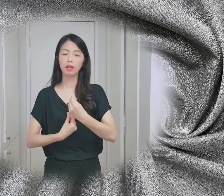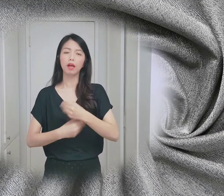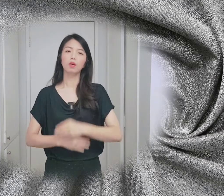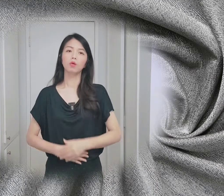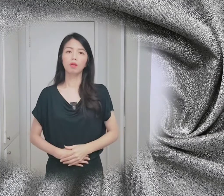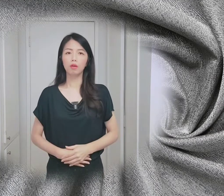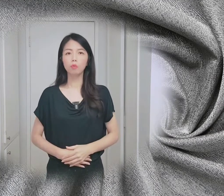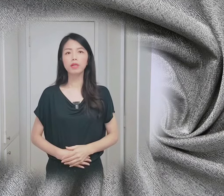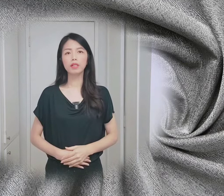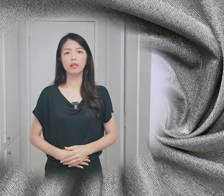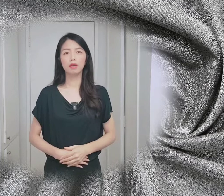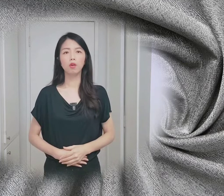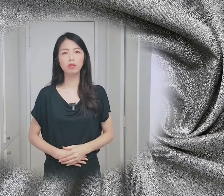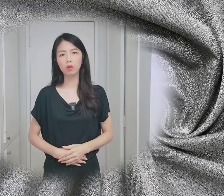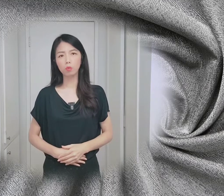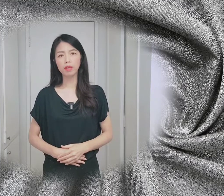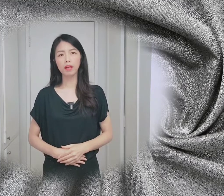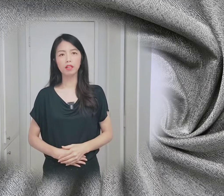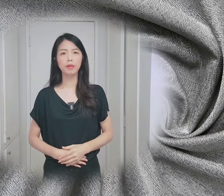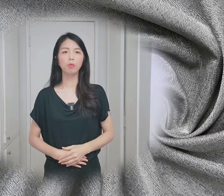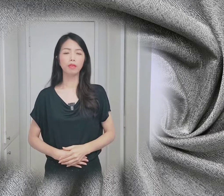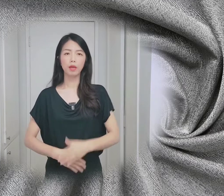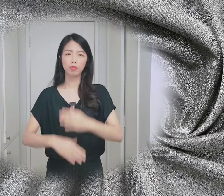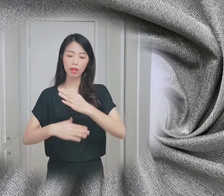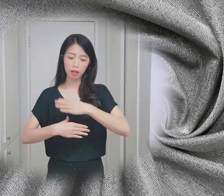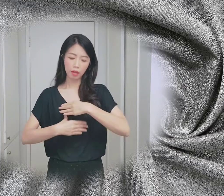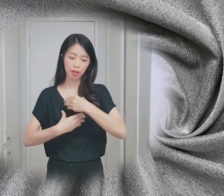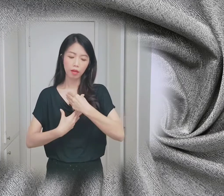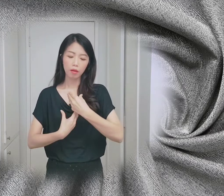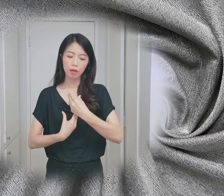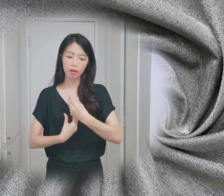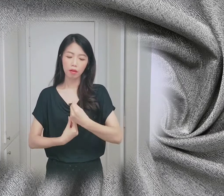편히 옮기시기를. 여기서 옮긴다는 의미가 없기 때문에